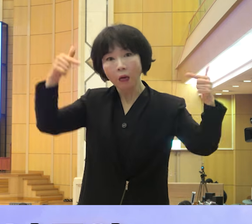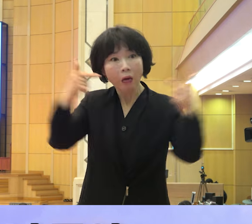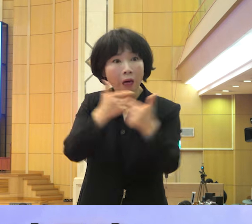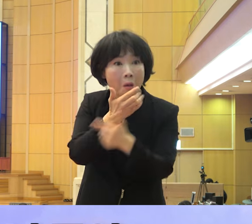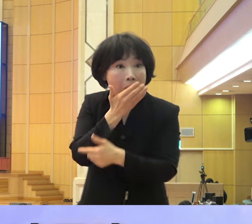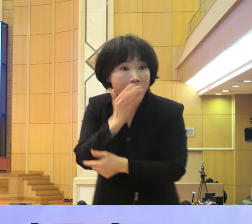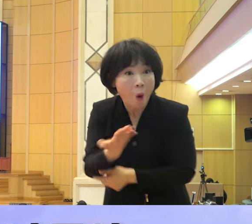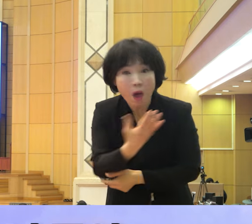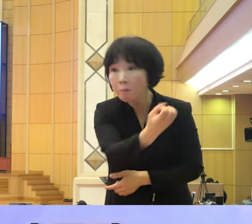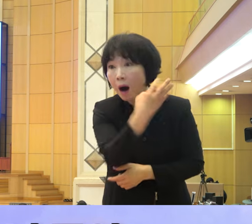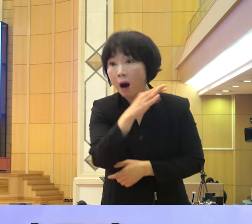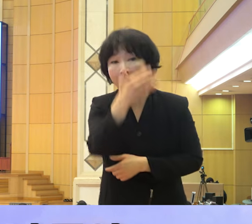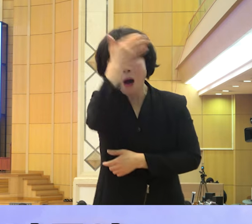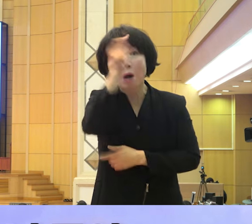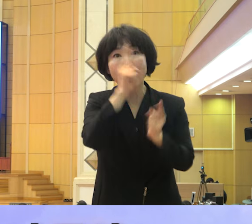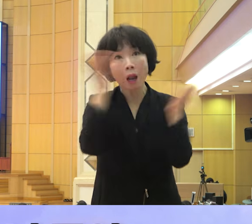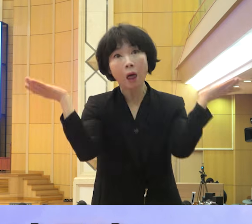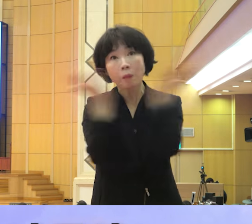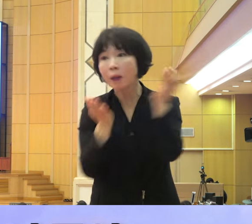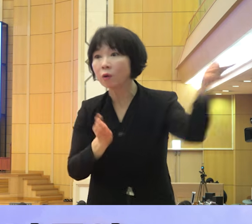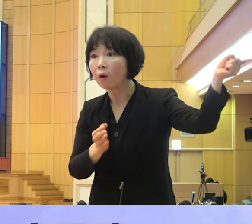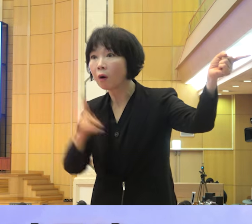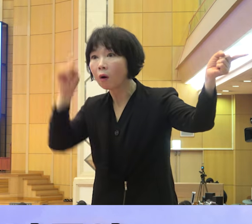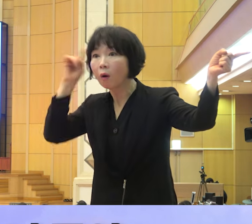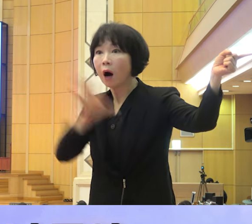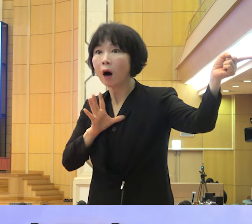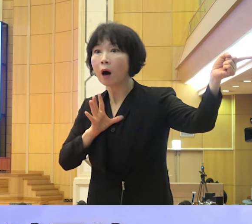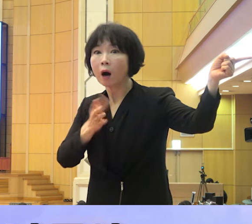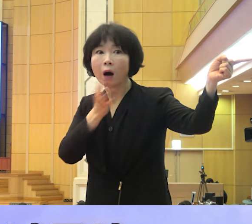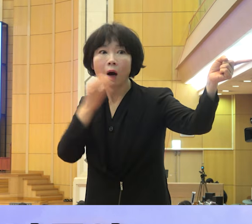암이라든지 만성 염증을